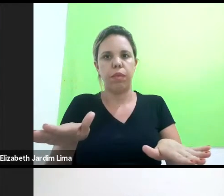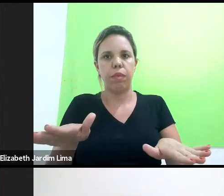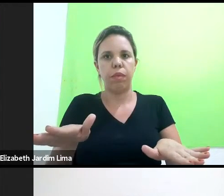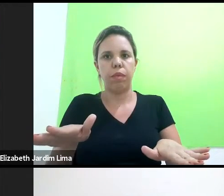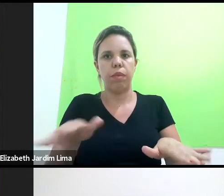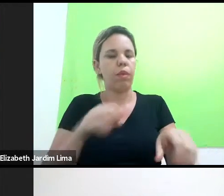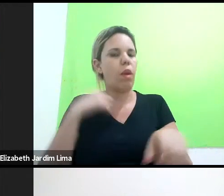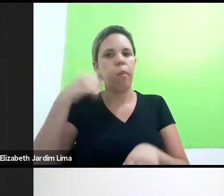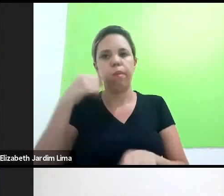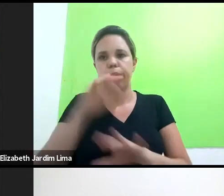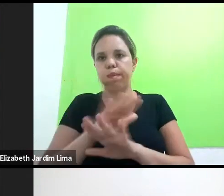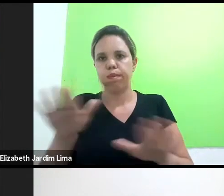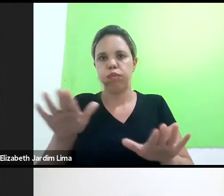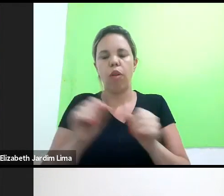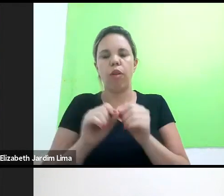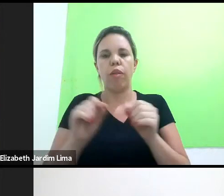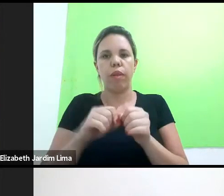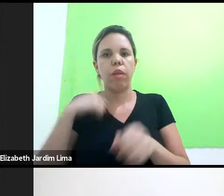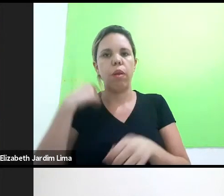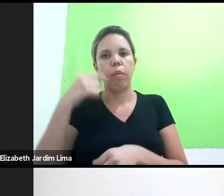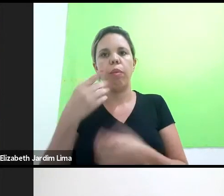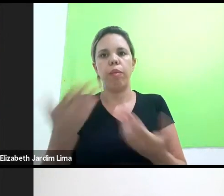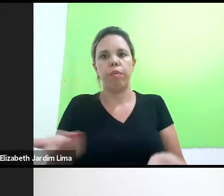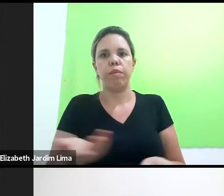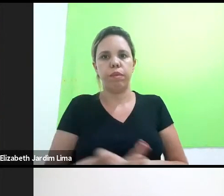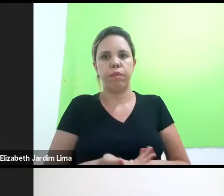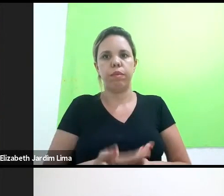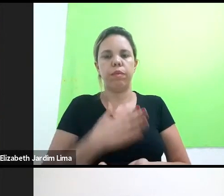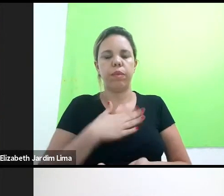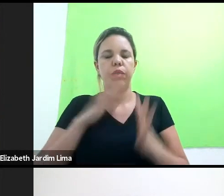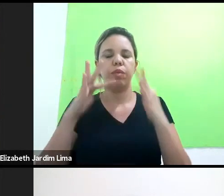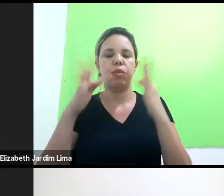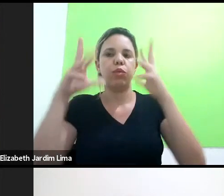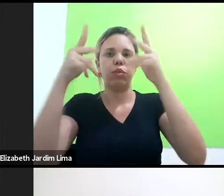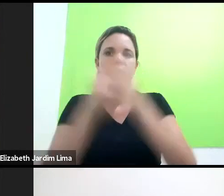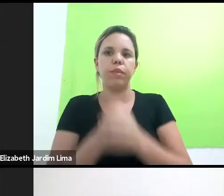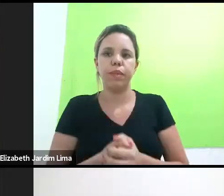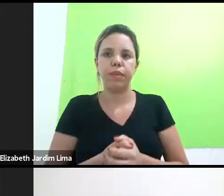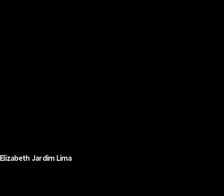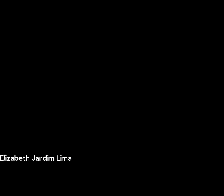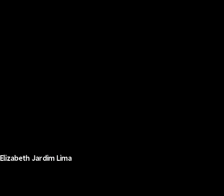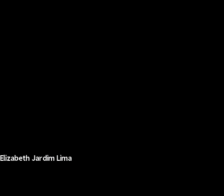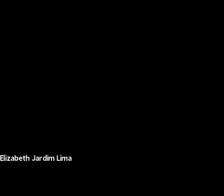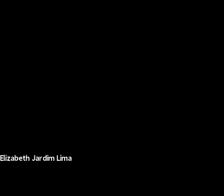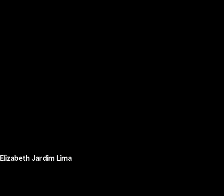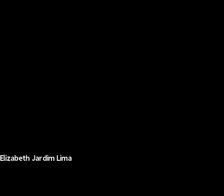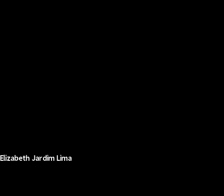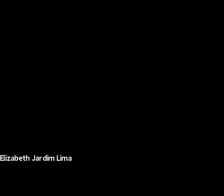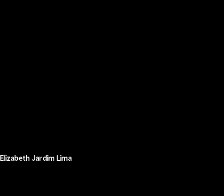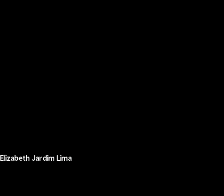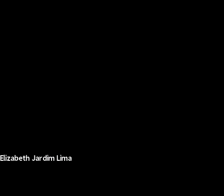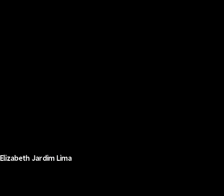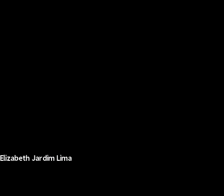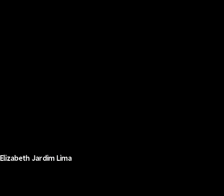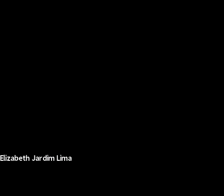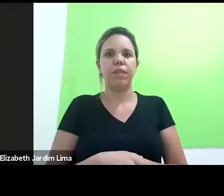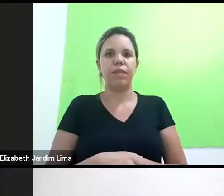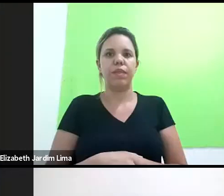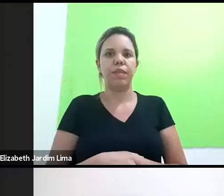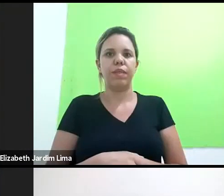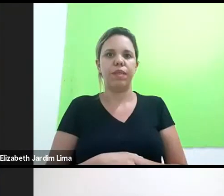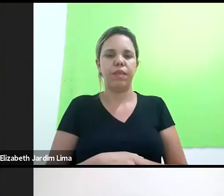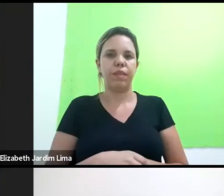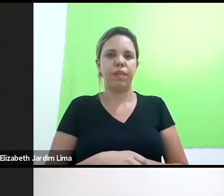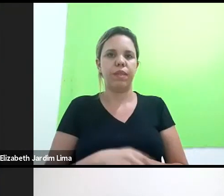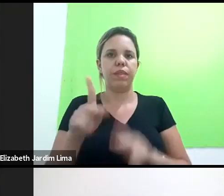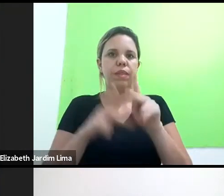advogada, mas fazia advocacia, né? Para minha família toda. Então, nunca fiz direito na vida, queria. E isso para a comunidade, eu